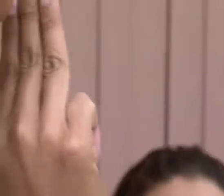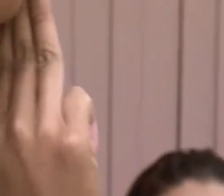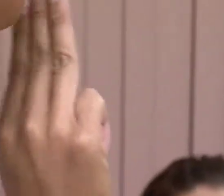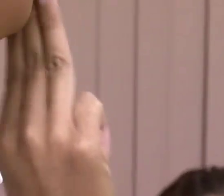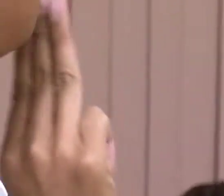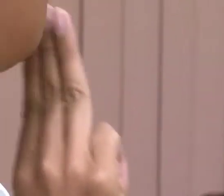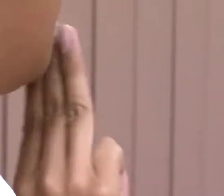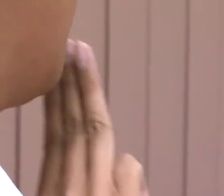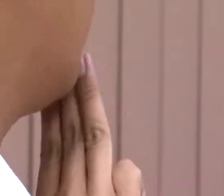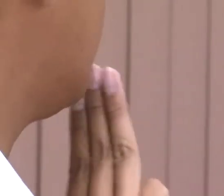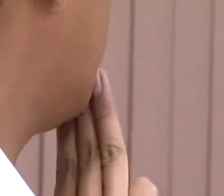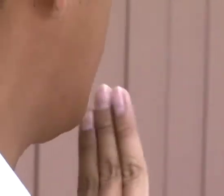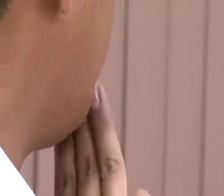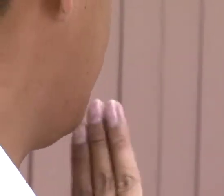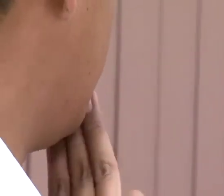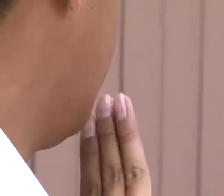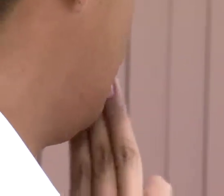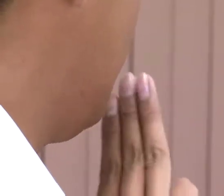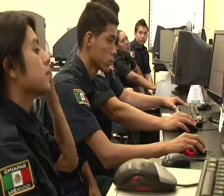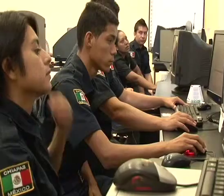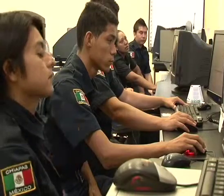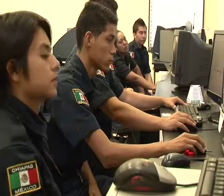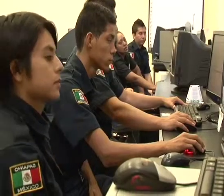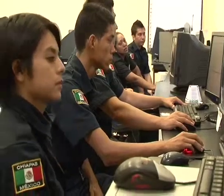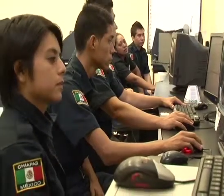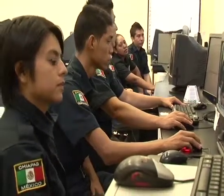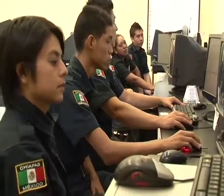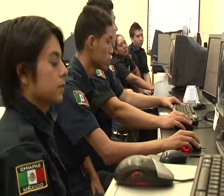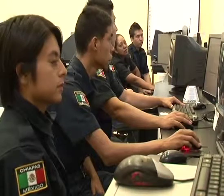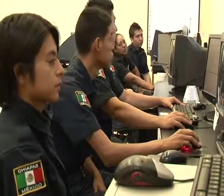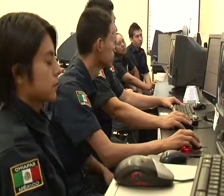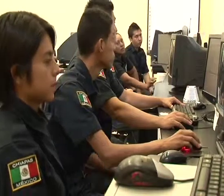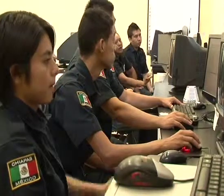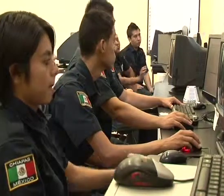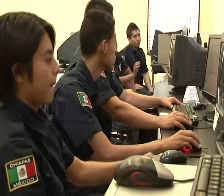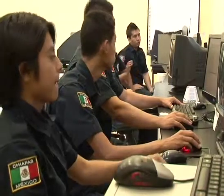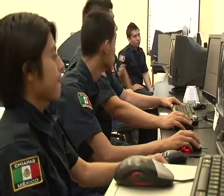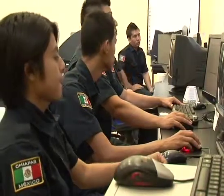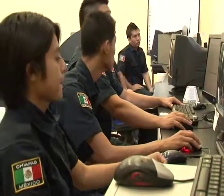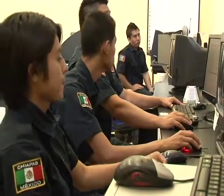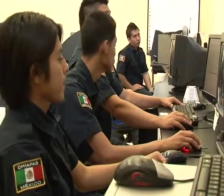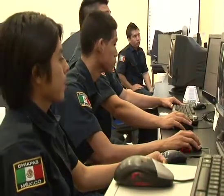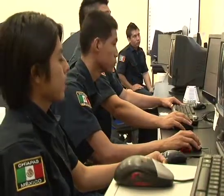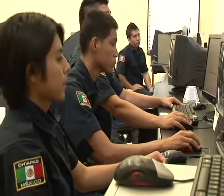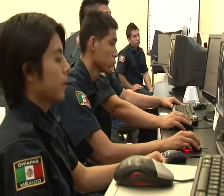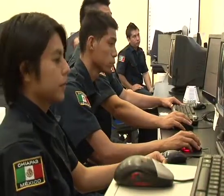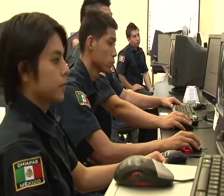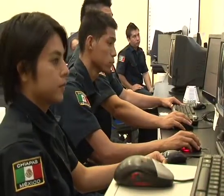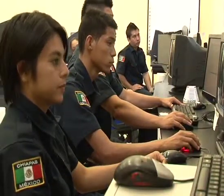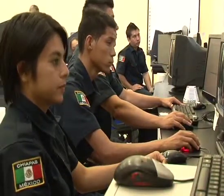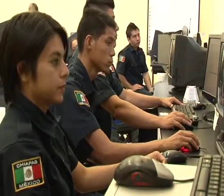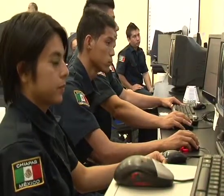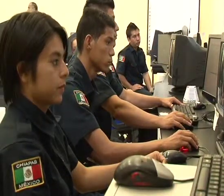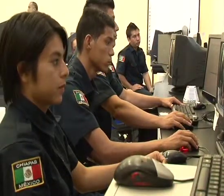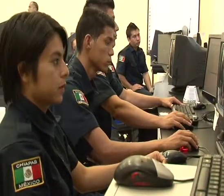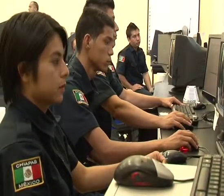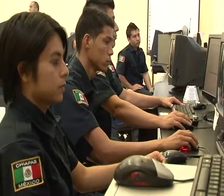la discapacidad de no poder oír, ¿no? Pero tienen muchísimas más habilidades que nos ayudan a nosotros